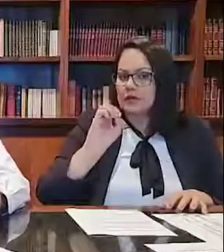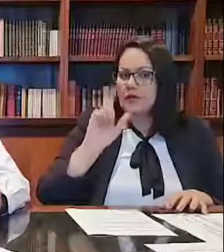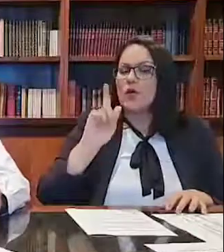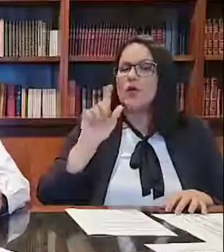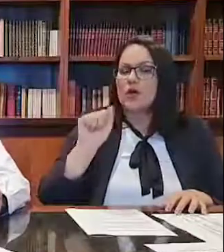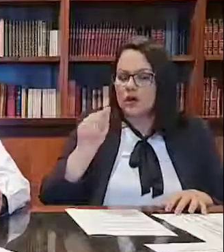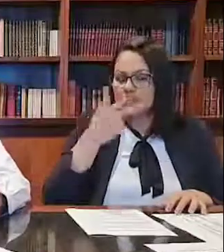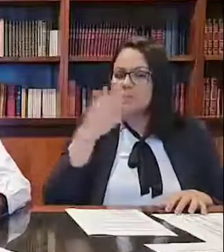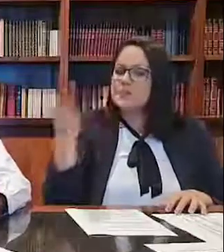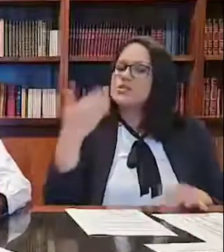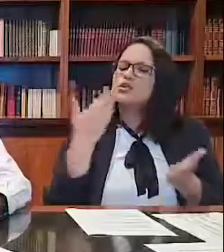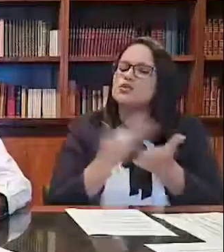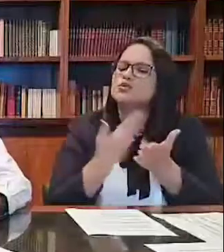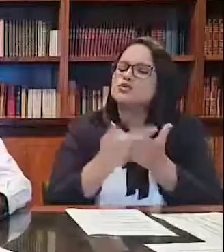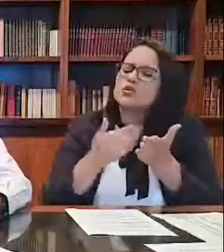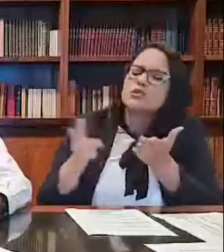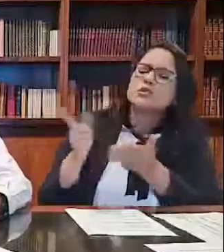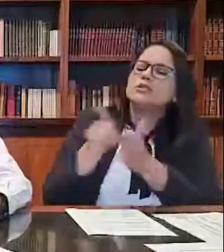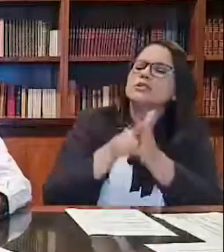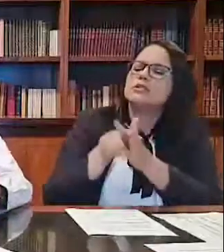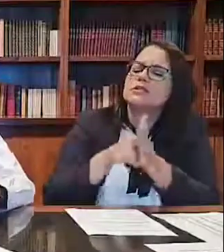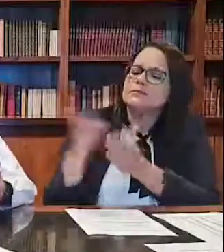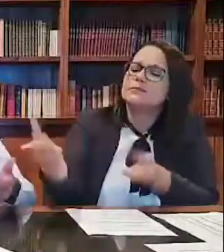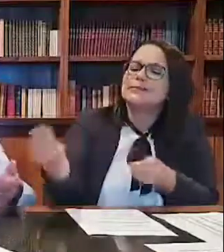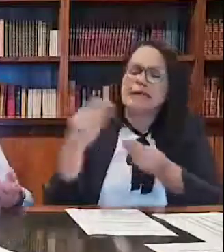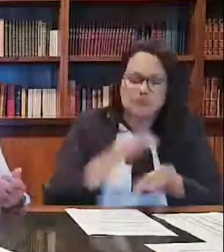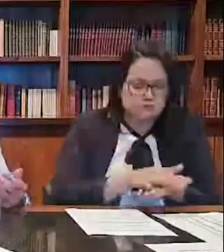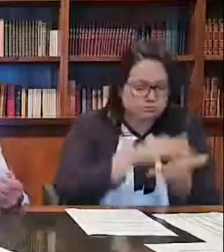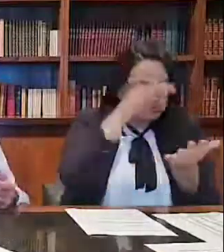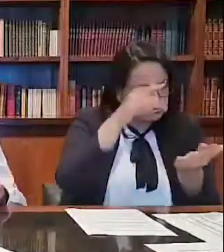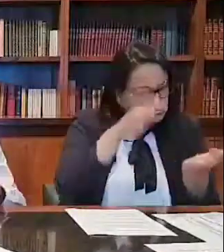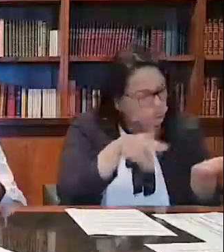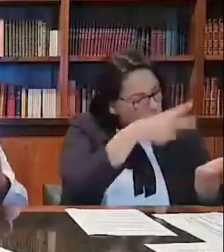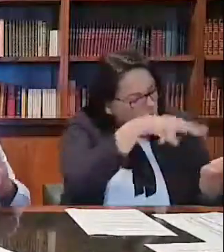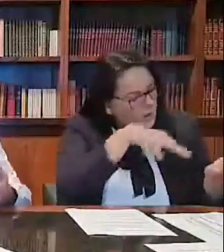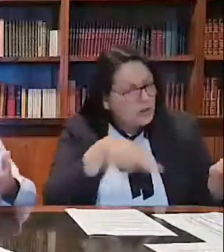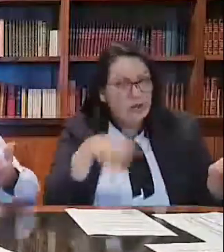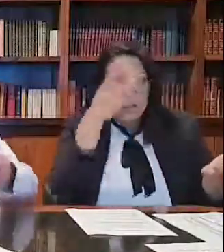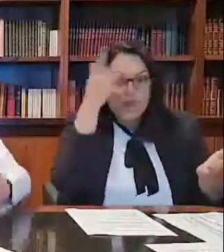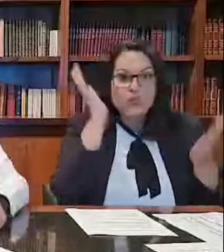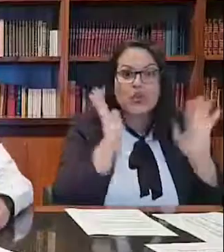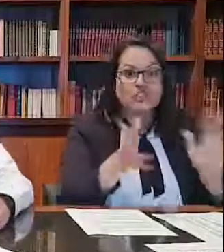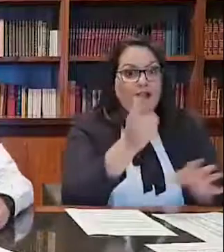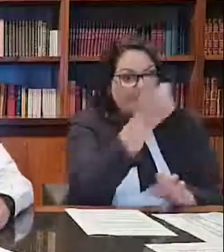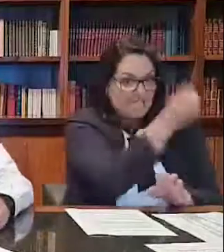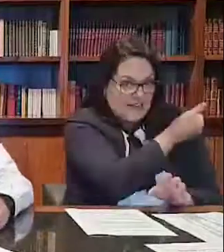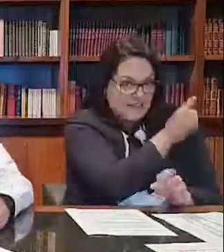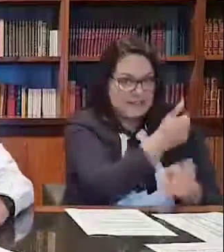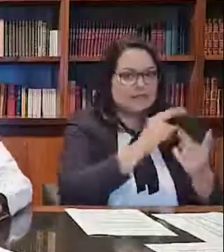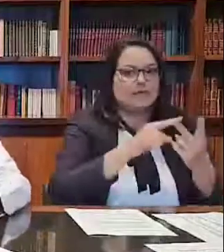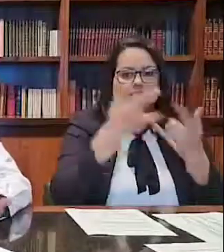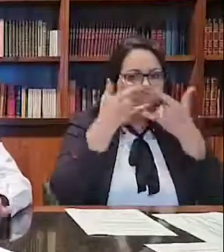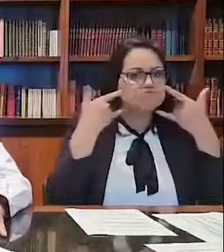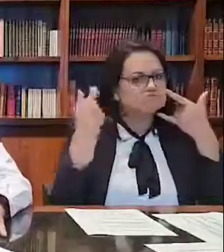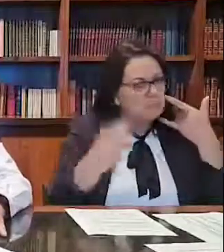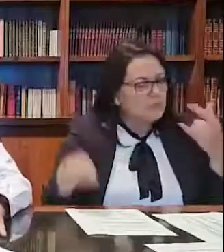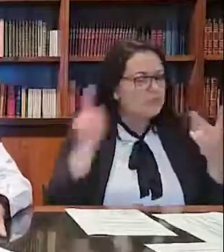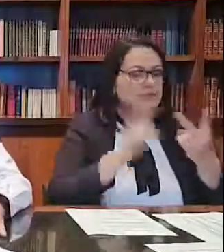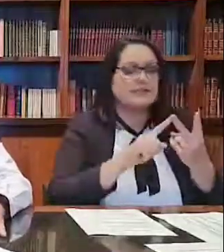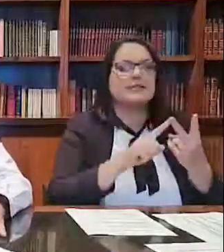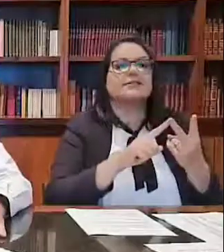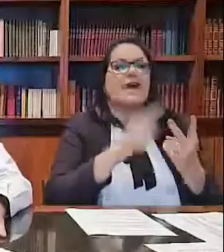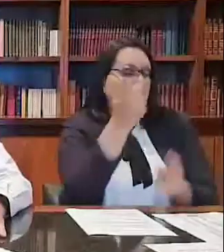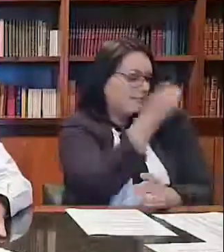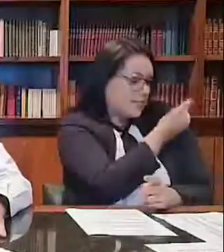para desobrigar os a máscara quem porventura já tenha sido infectado ou vacinado taxa